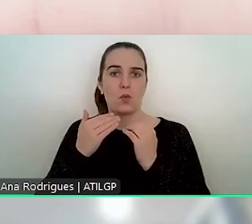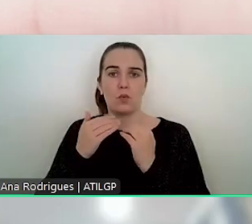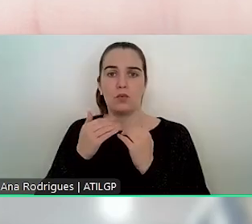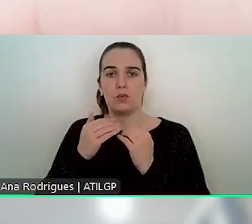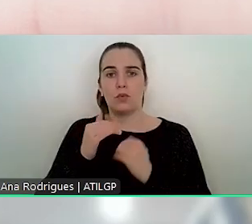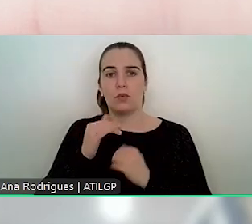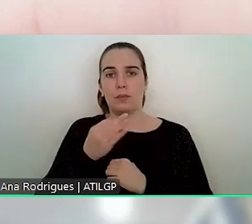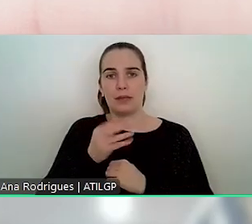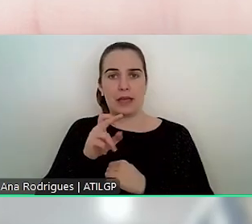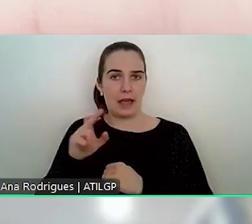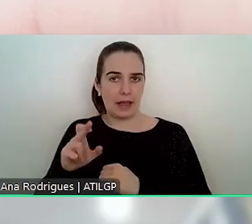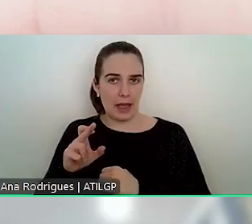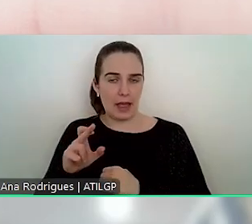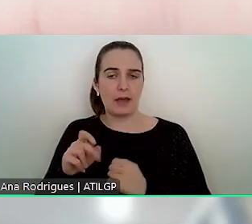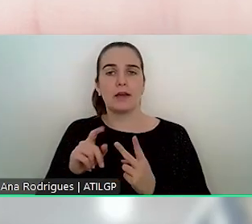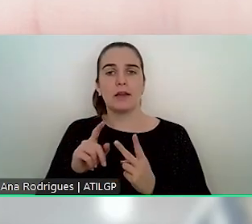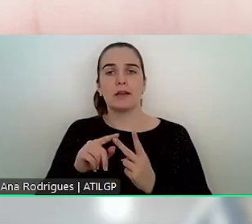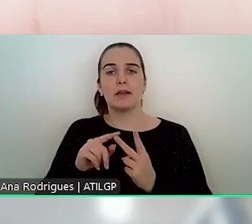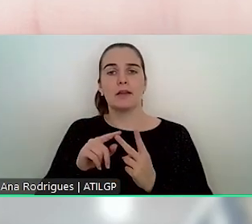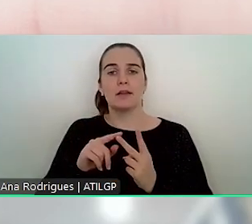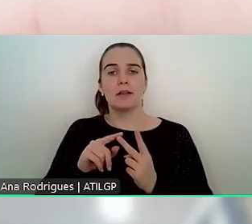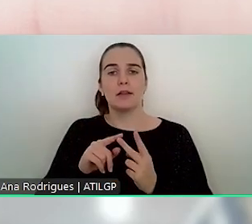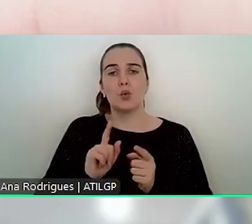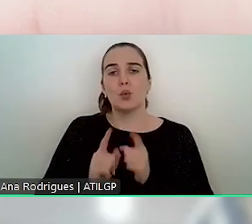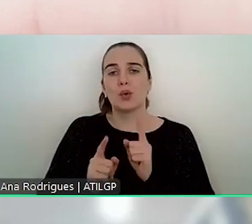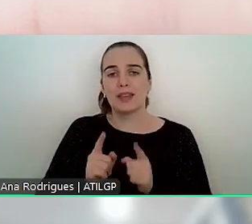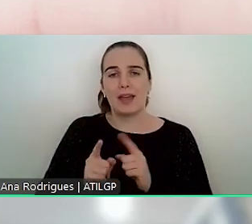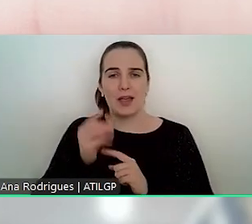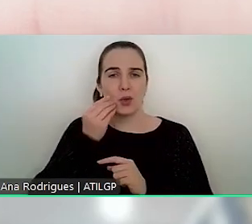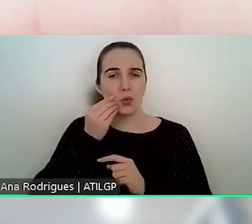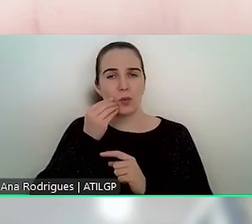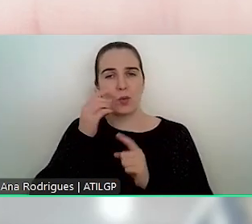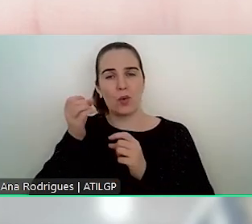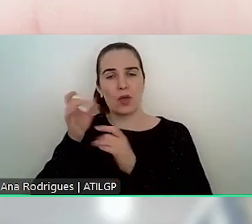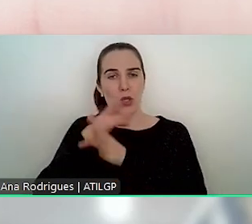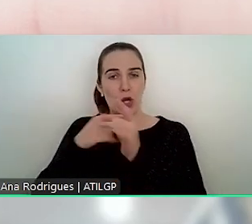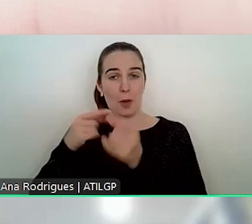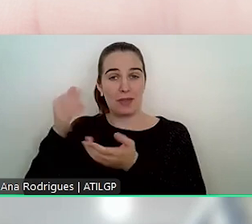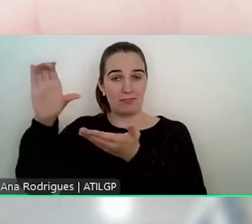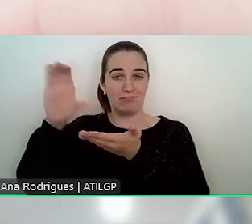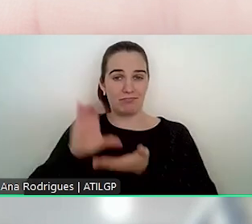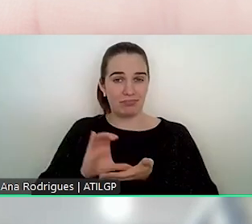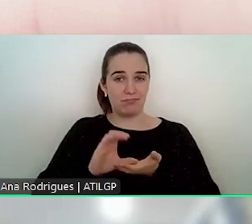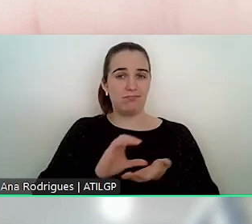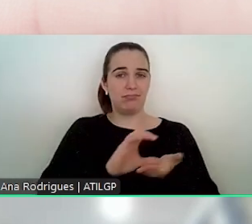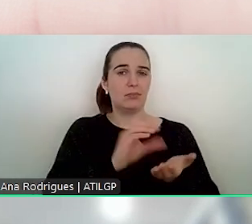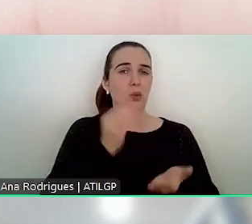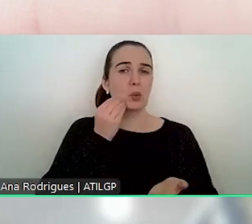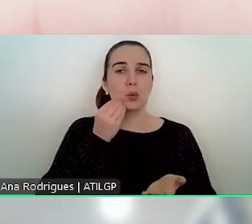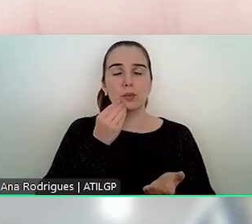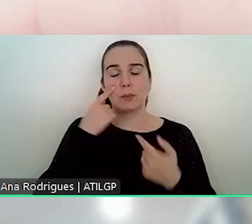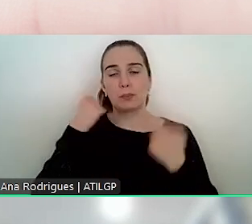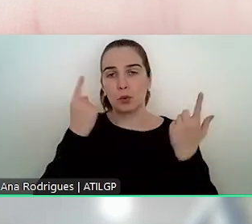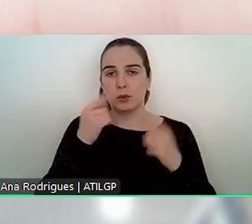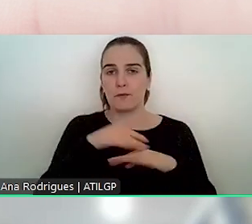do PRR, sobre aquilo que é a aplicação também dos fundos comunitários e fundos públicos, através do